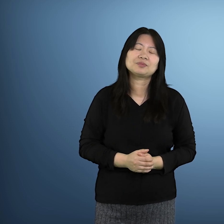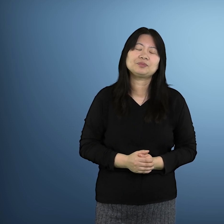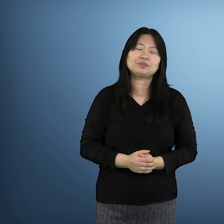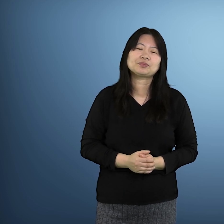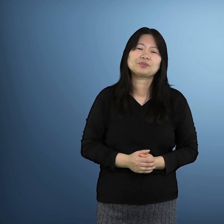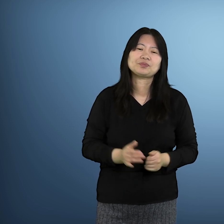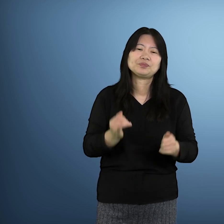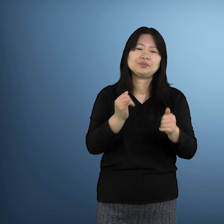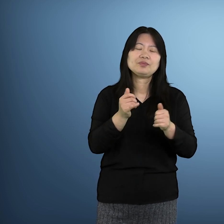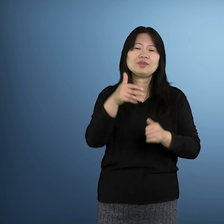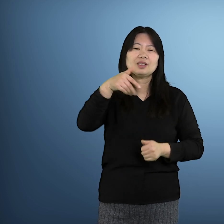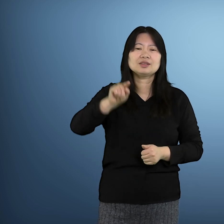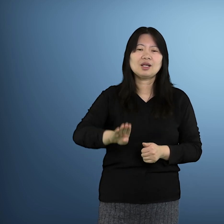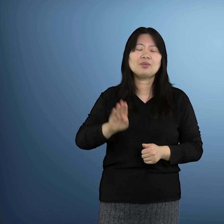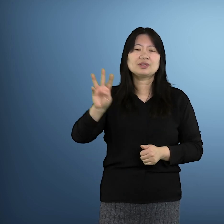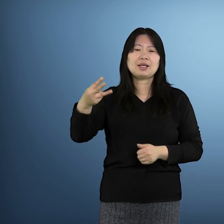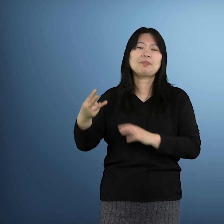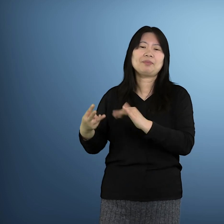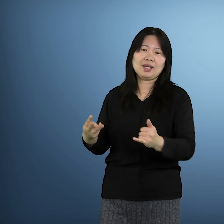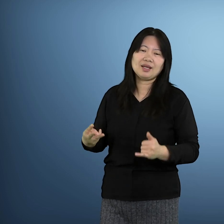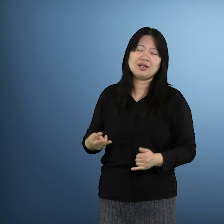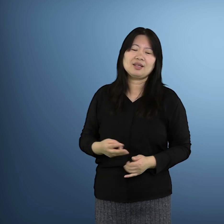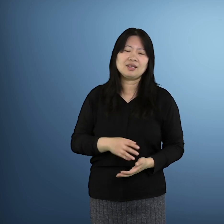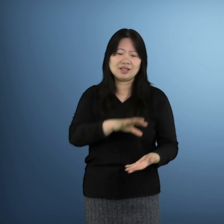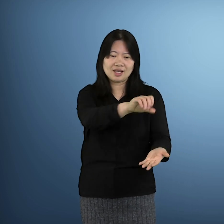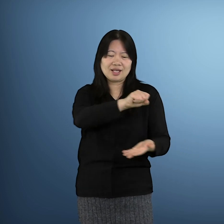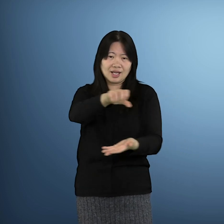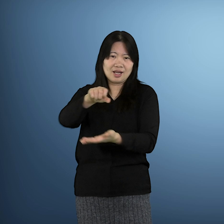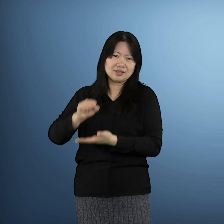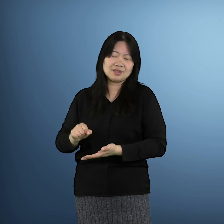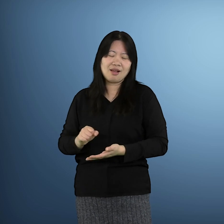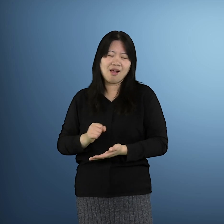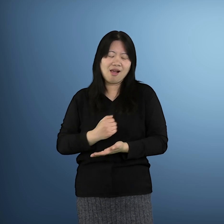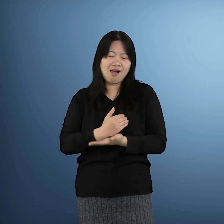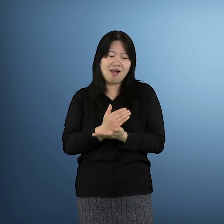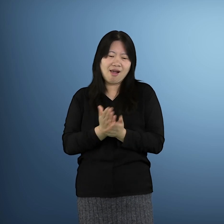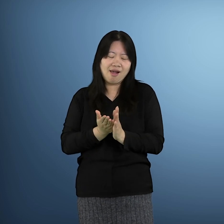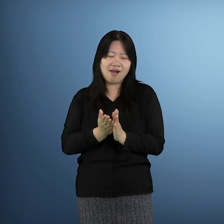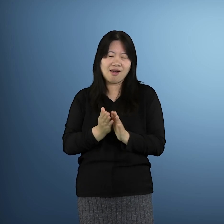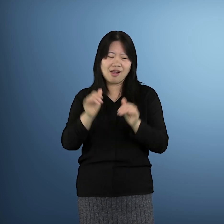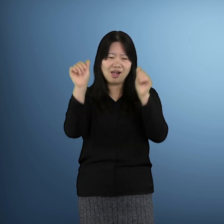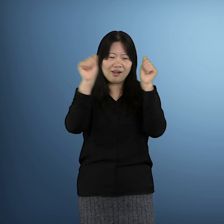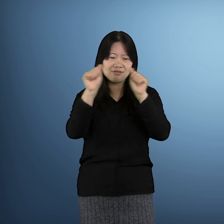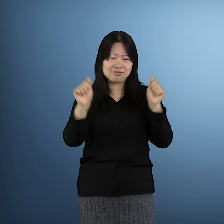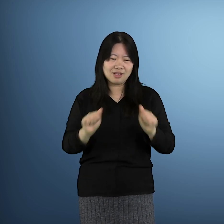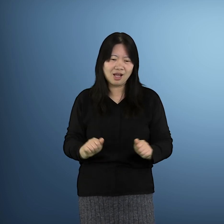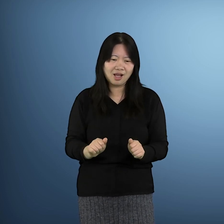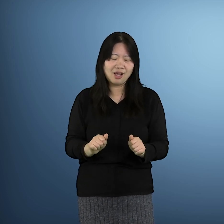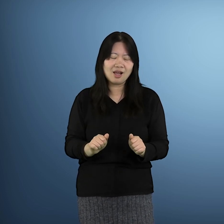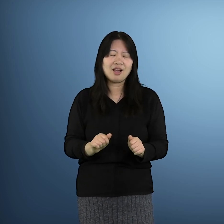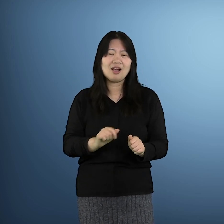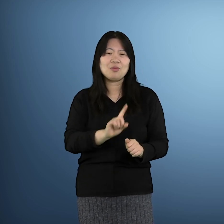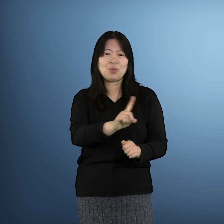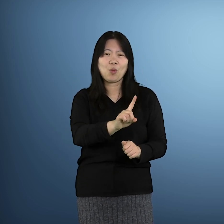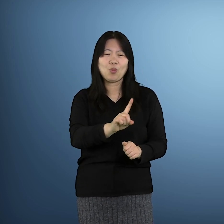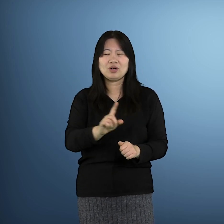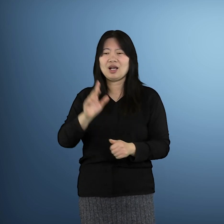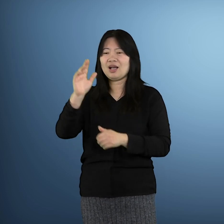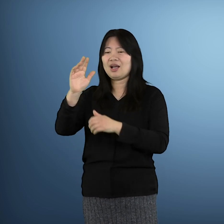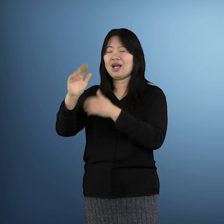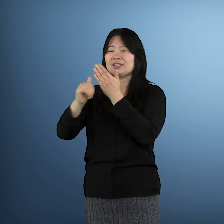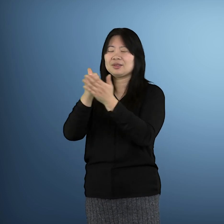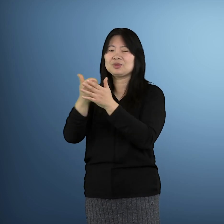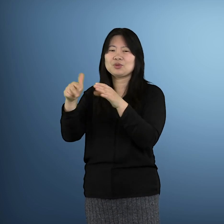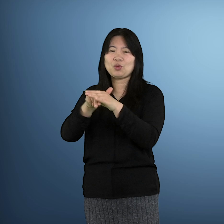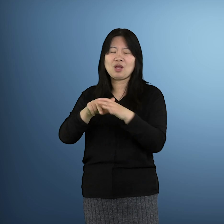그들이 가지고 온 각양각색의 우상 숭배는 여호와 하나님의 종교와